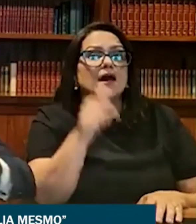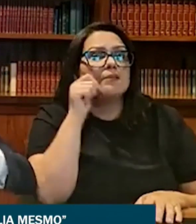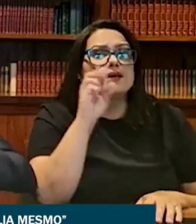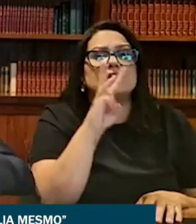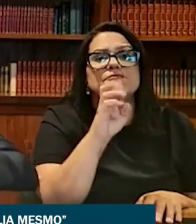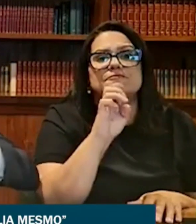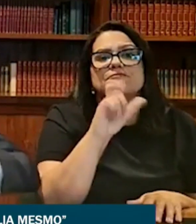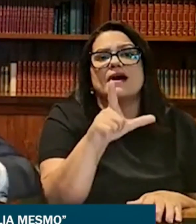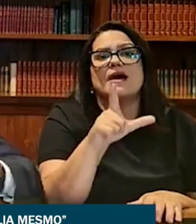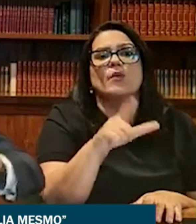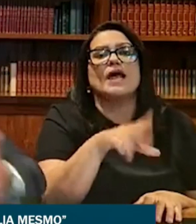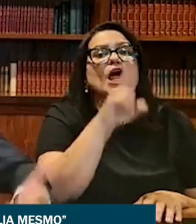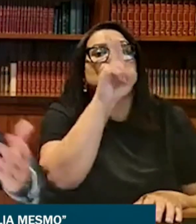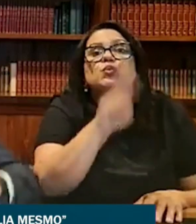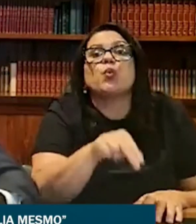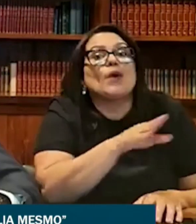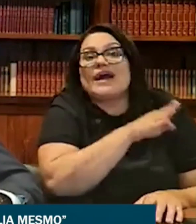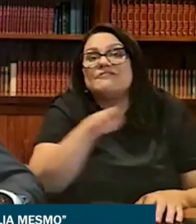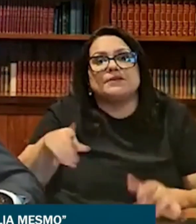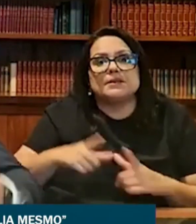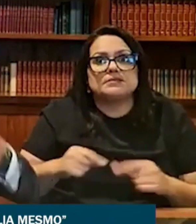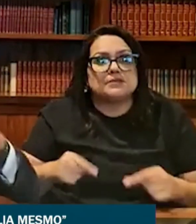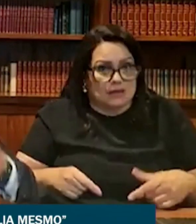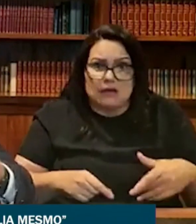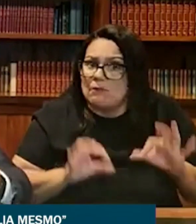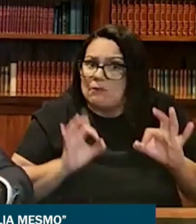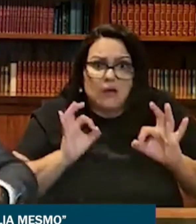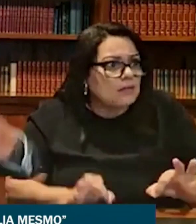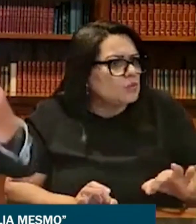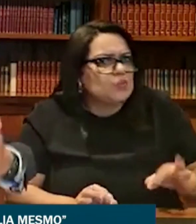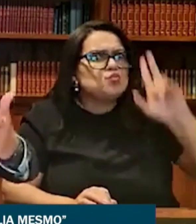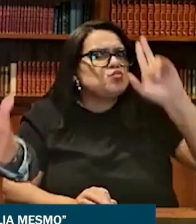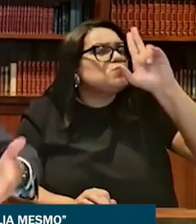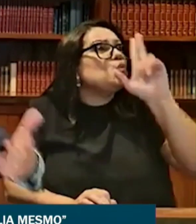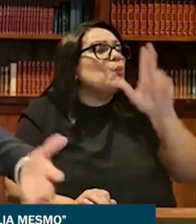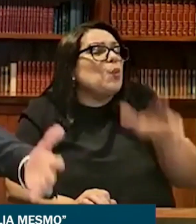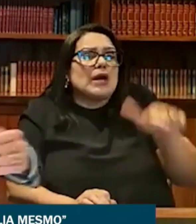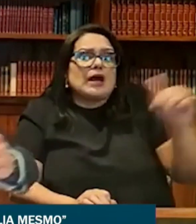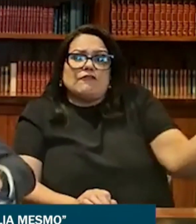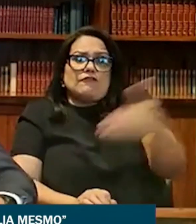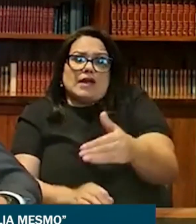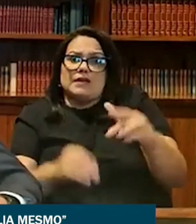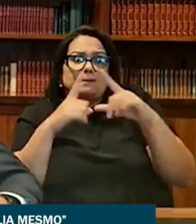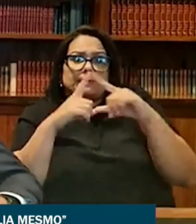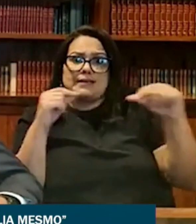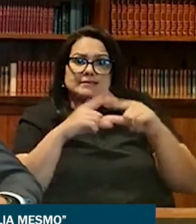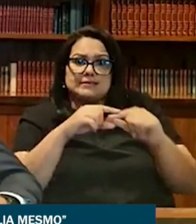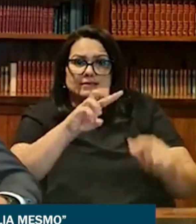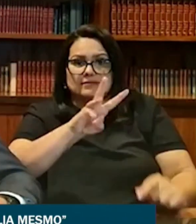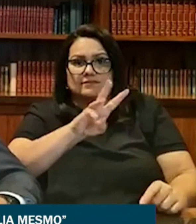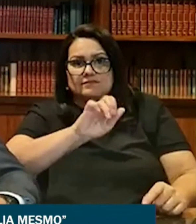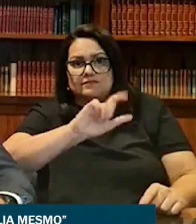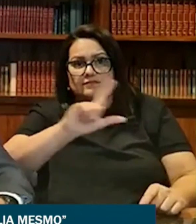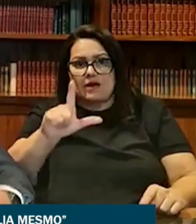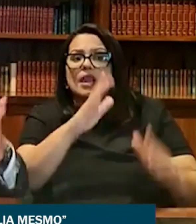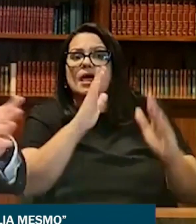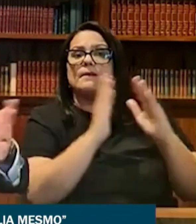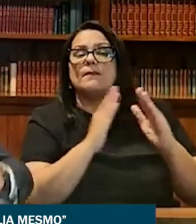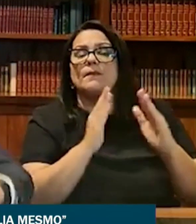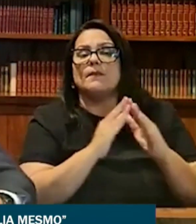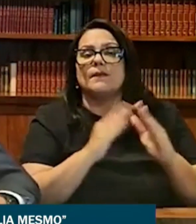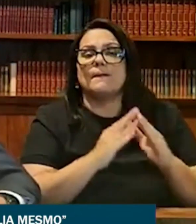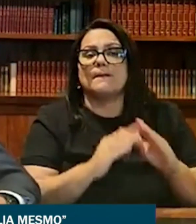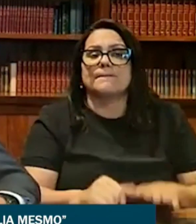ela tá ela nunca esteve mesmo pelo que eu tenho conhecimento ela nunca esteve brasileira a Val ela mora